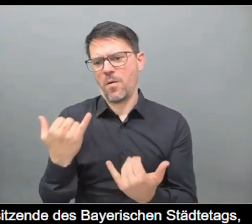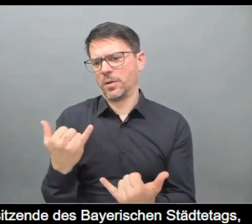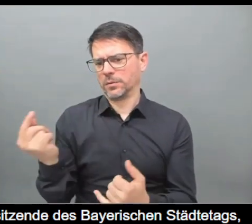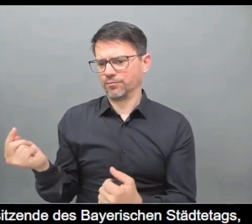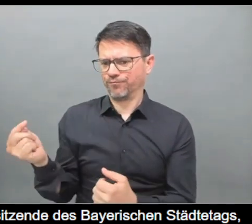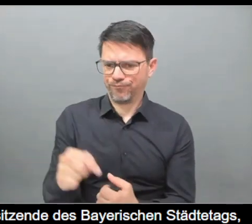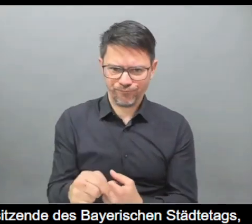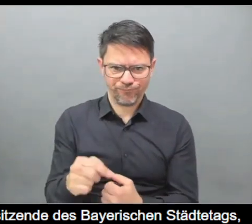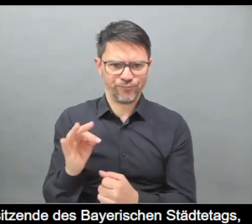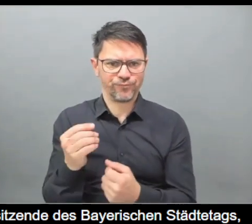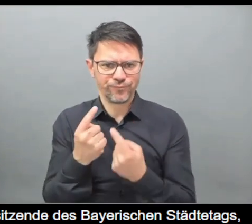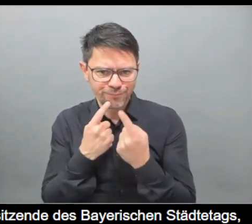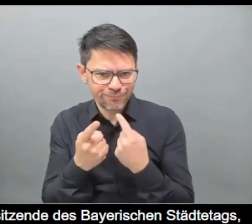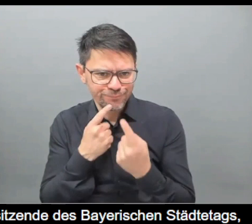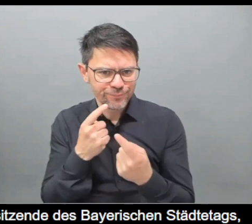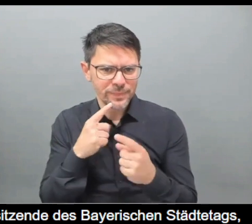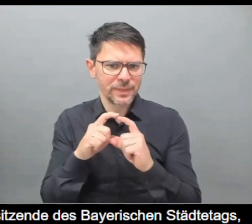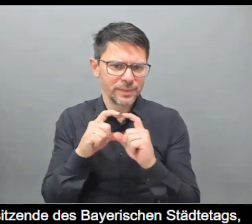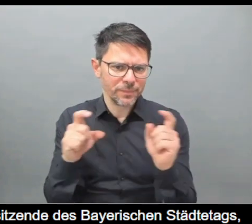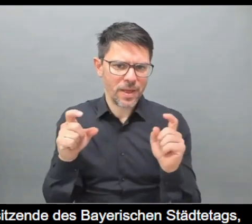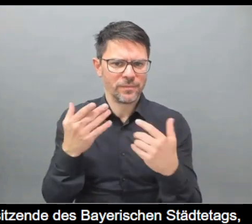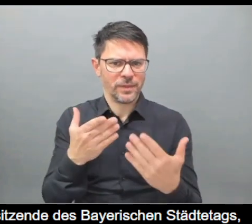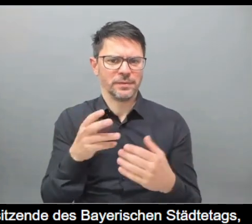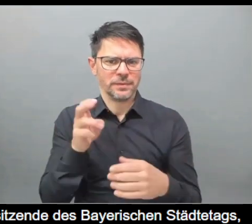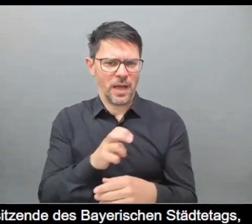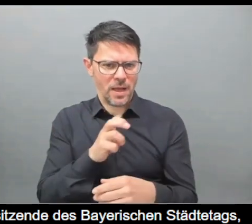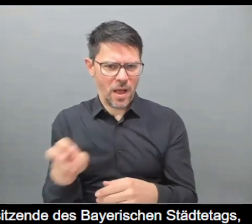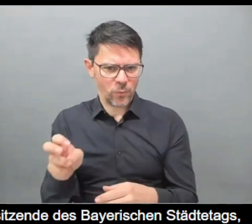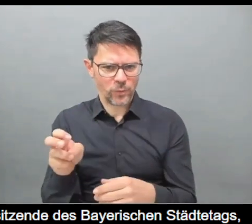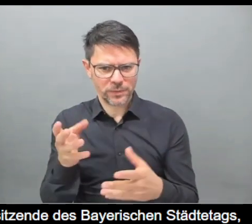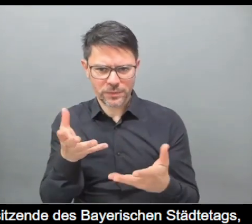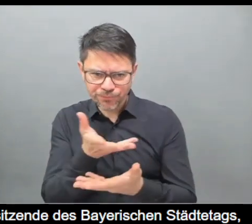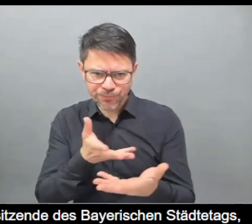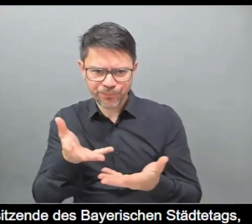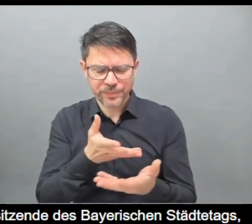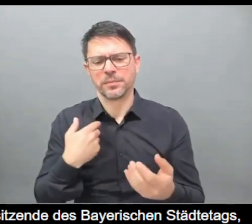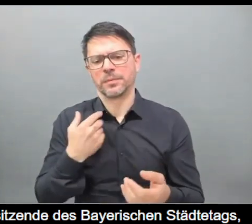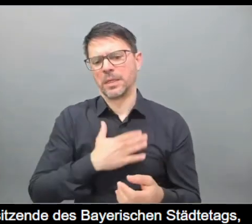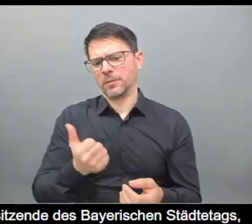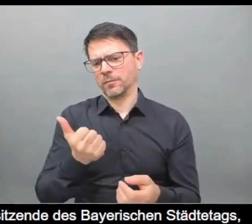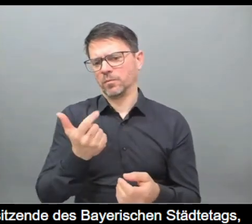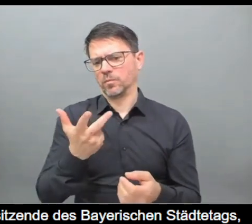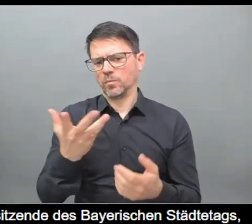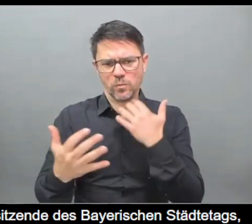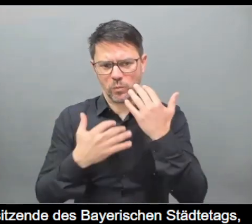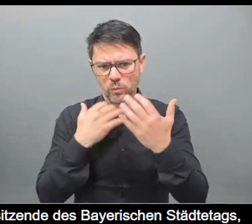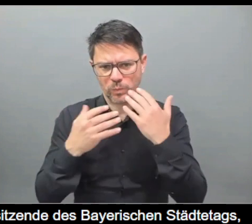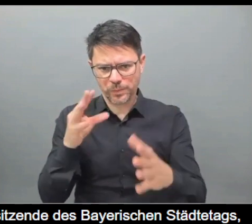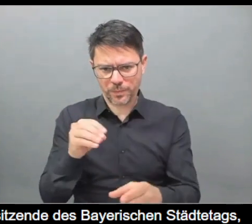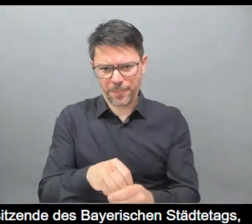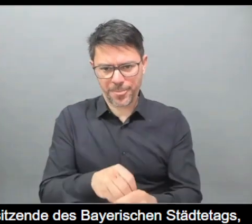beklagt sind, entfalten aktuell enorme Dynamik. Das war schon im Jahr 2022